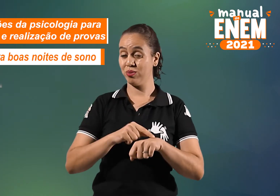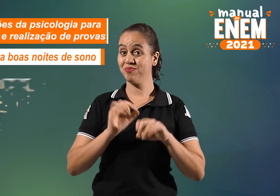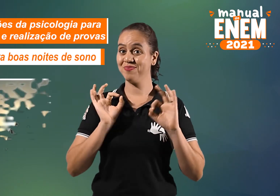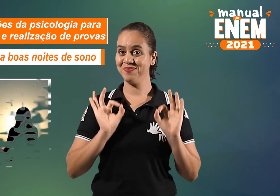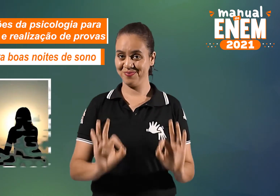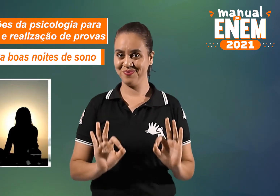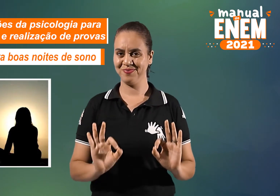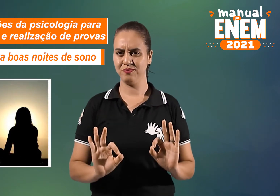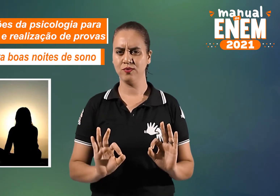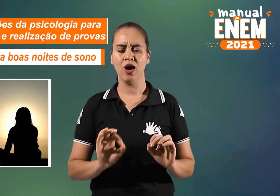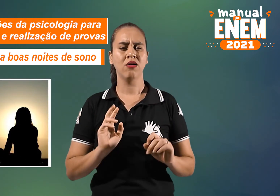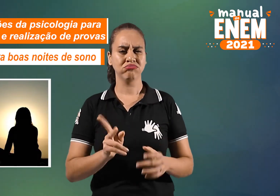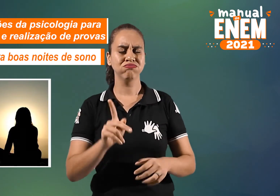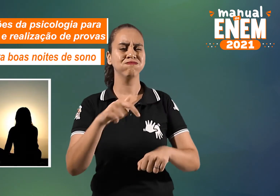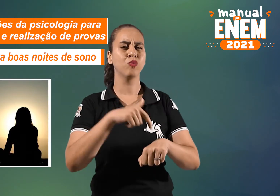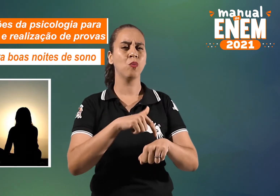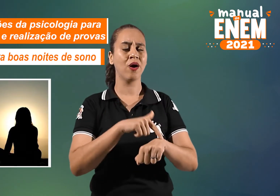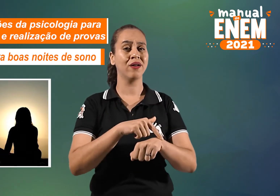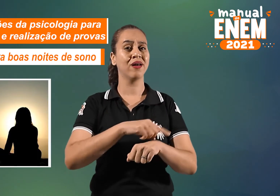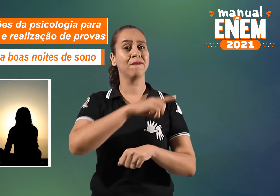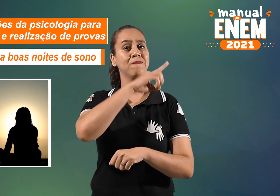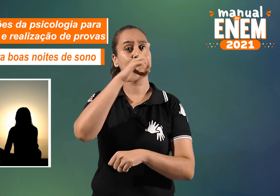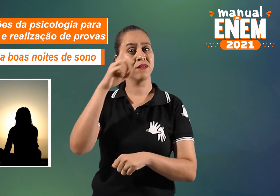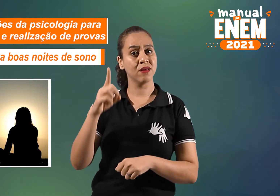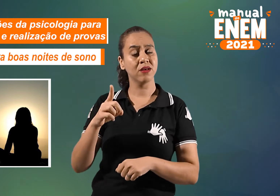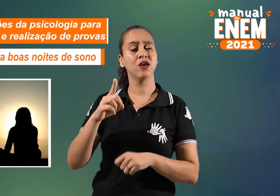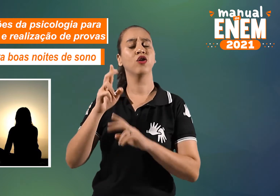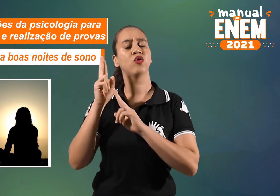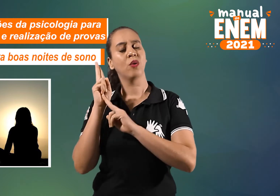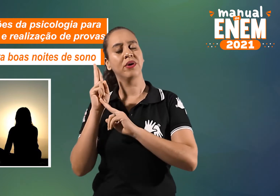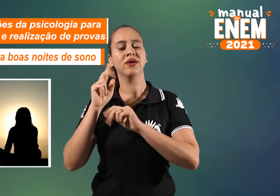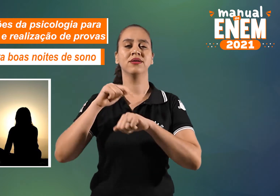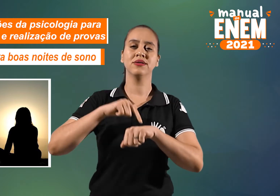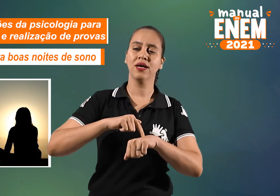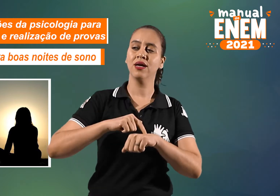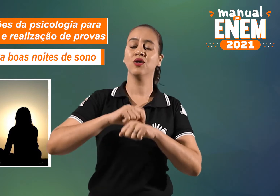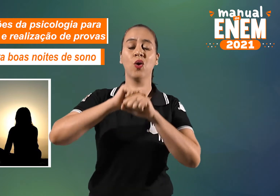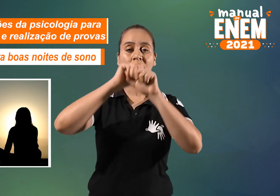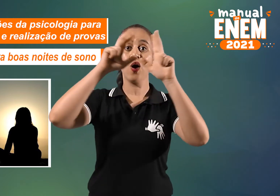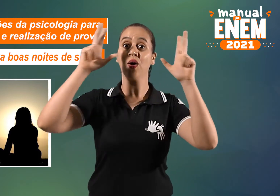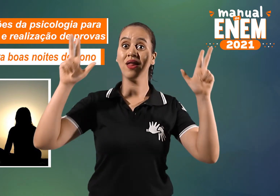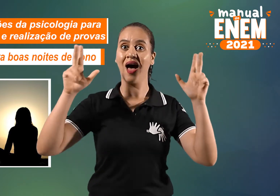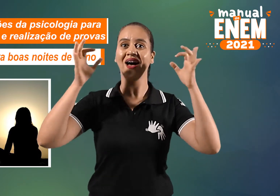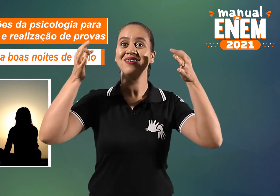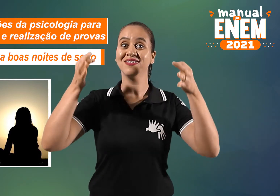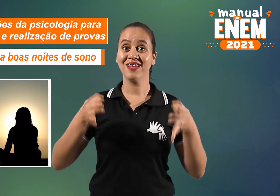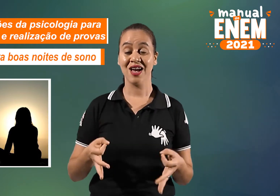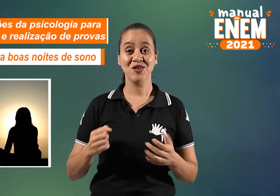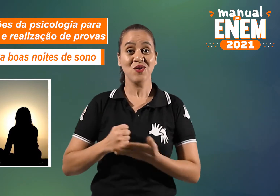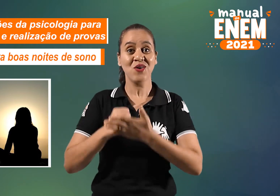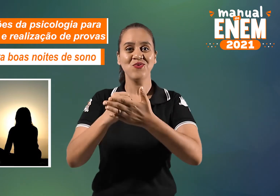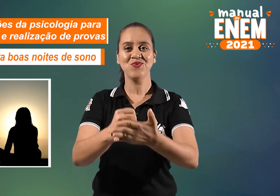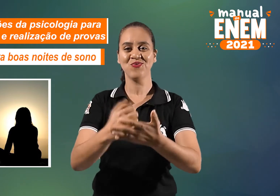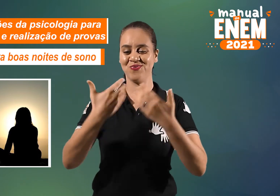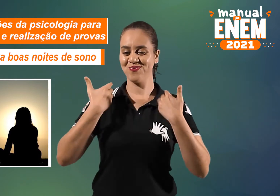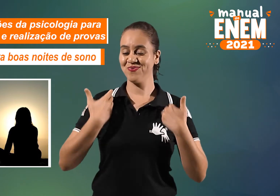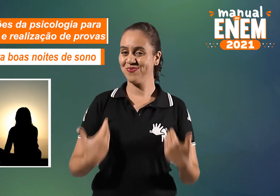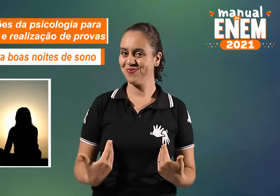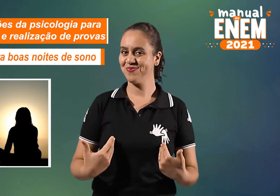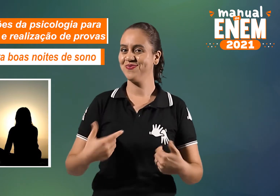horários. Mantenha um horário fixo para dormir e acordar todos os dias. Por isso, ajuda o corpo a entender qual